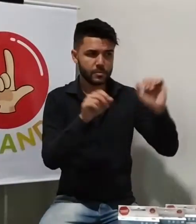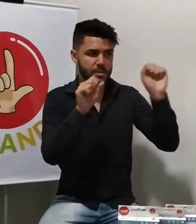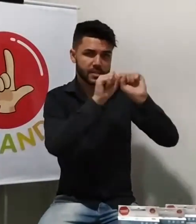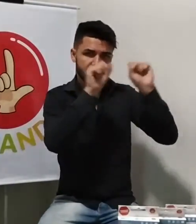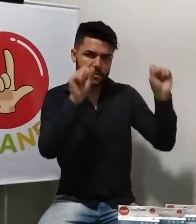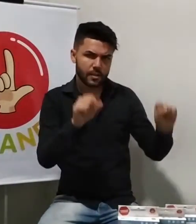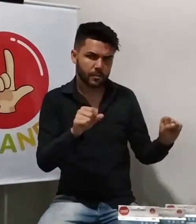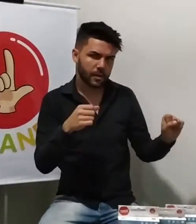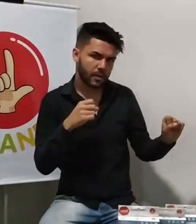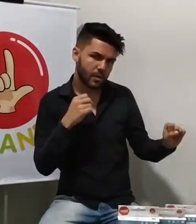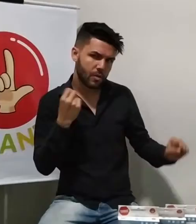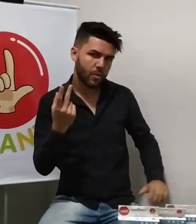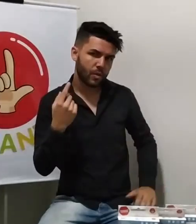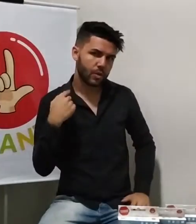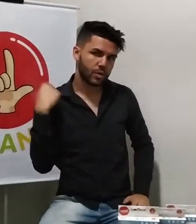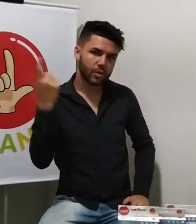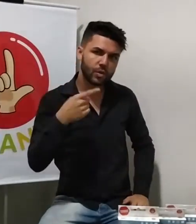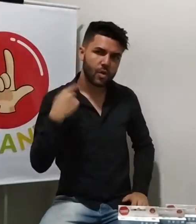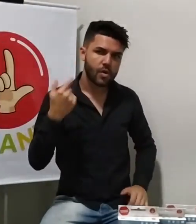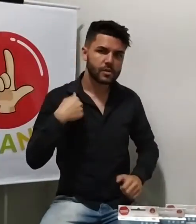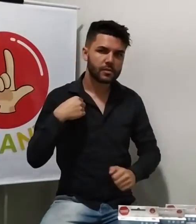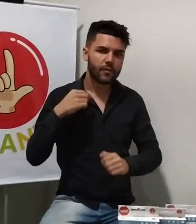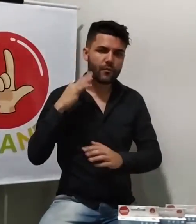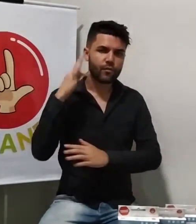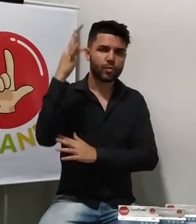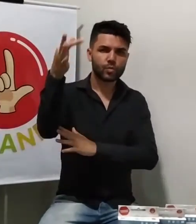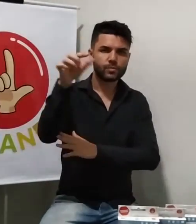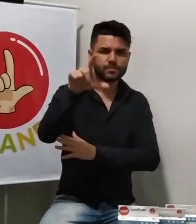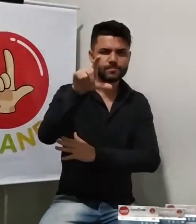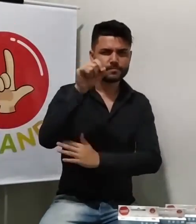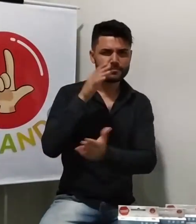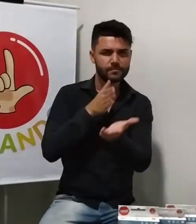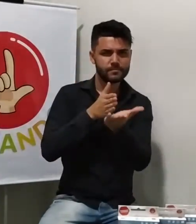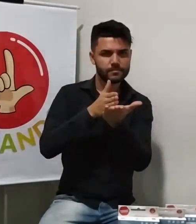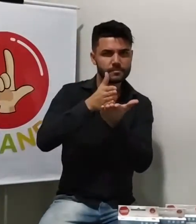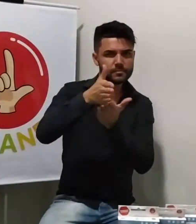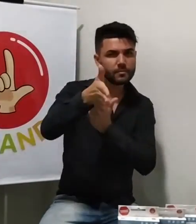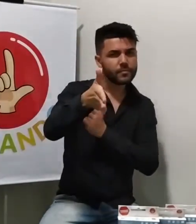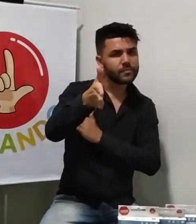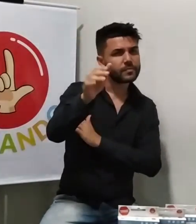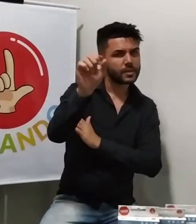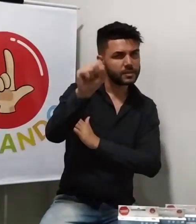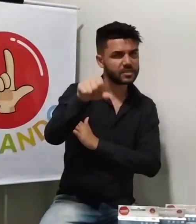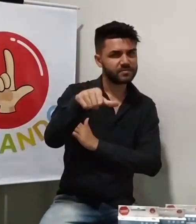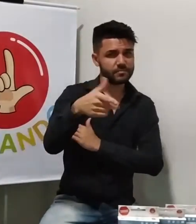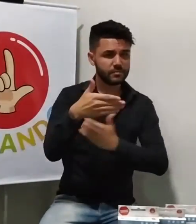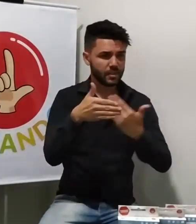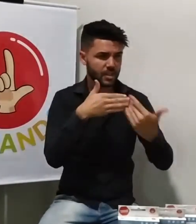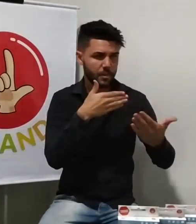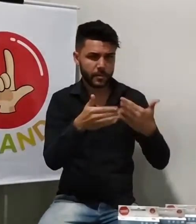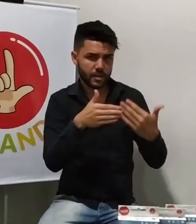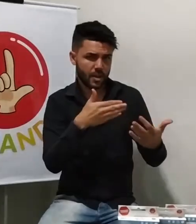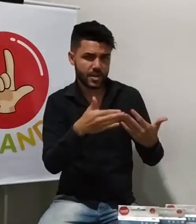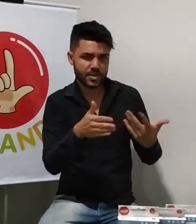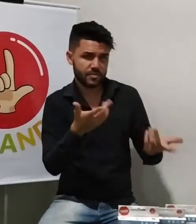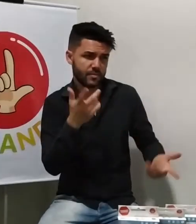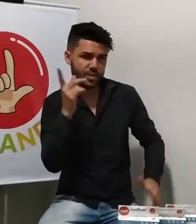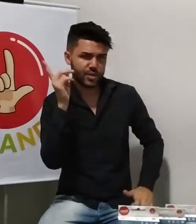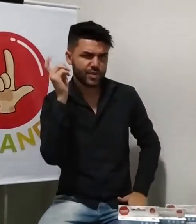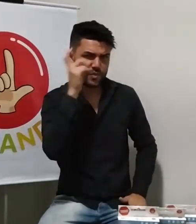que construímos o nosso futuro e construímos os nossos destinos, independentemente das dificuldades em que a gente passa. Esse é um tema